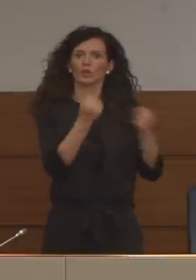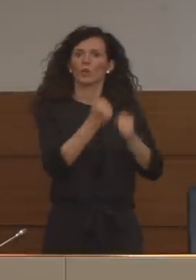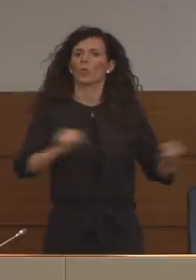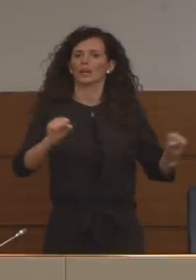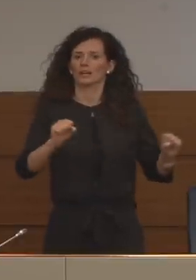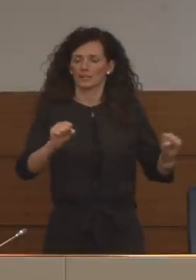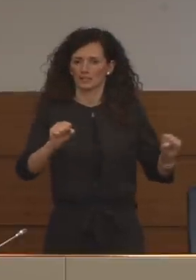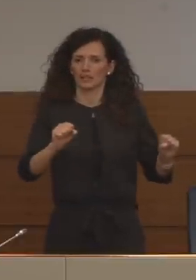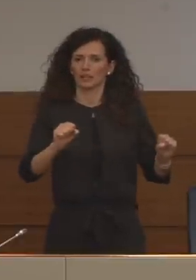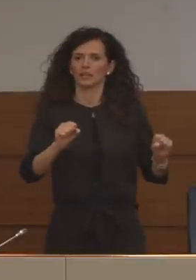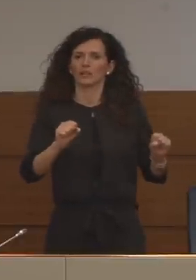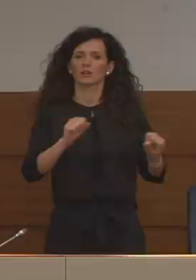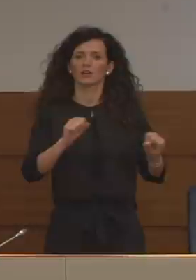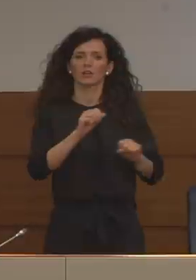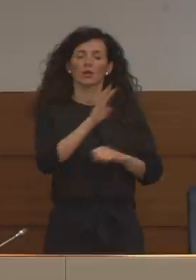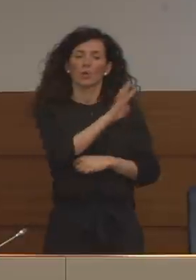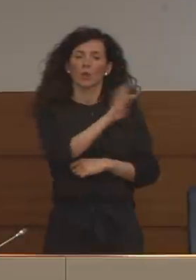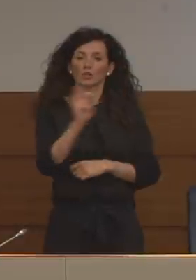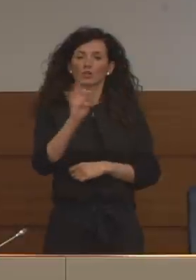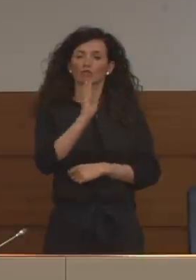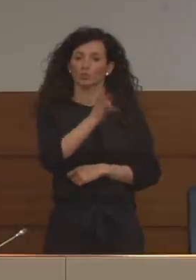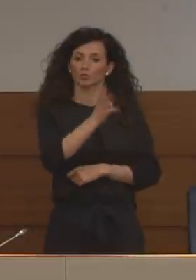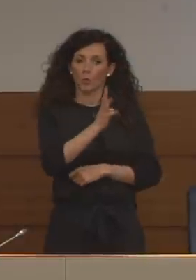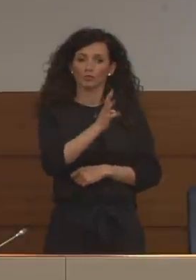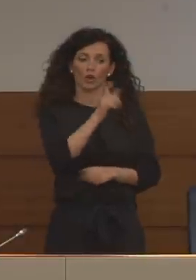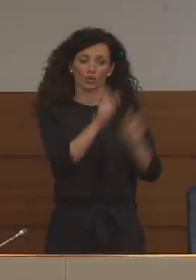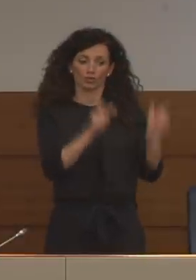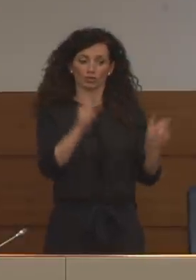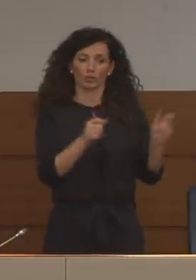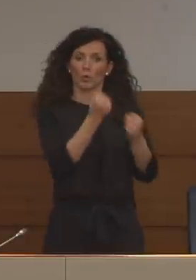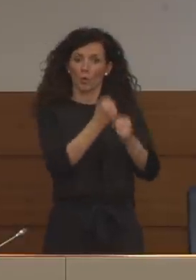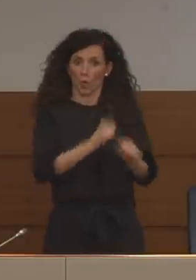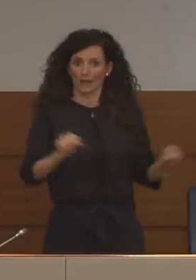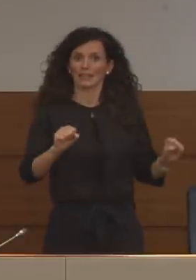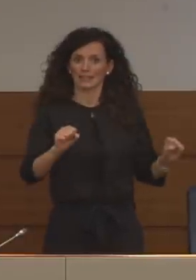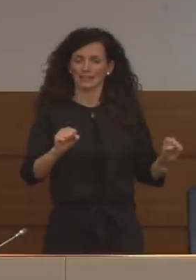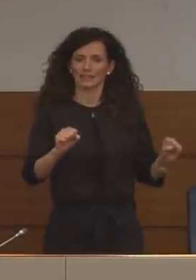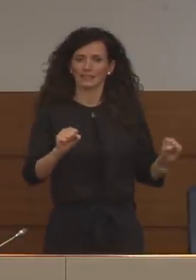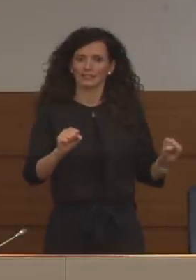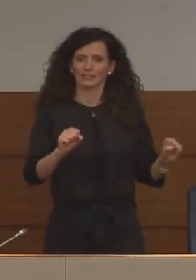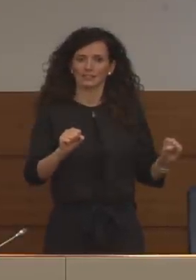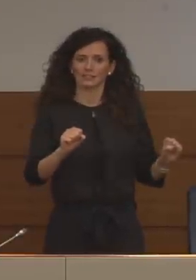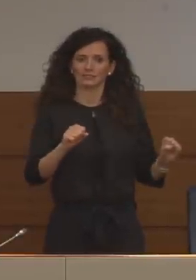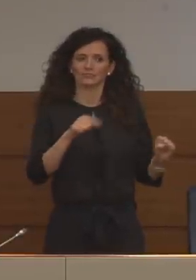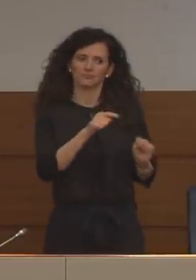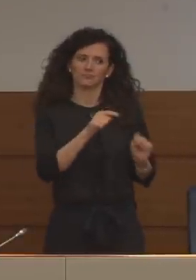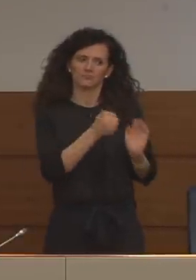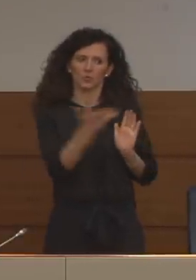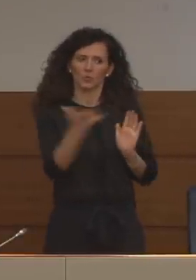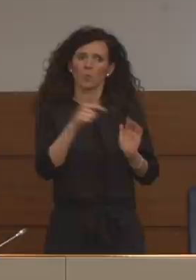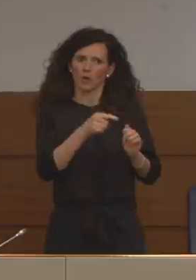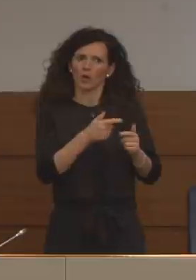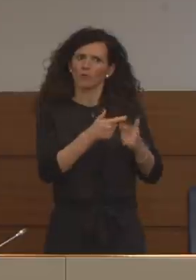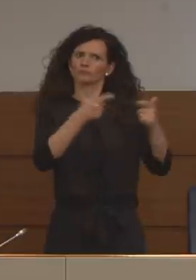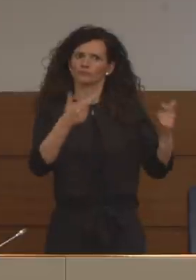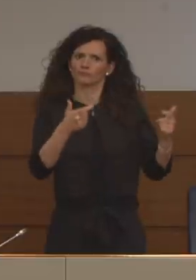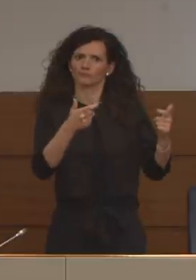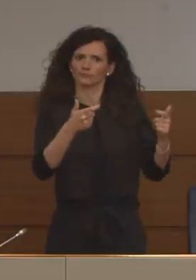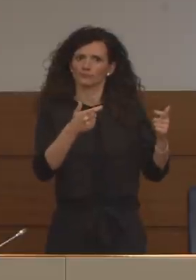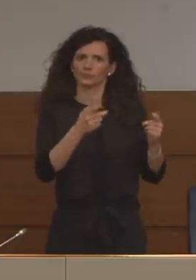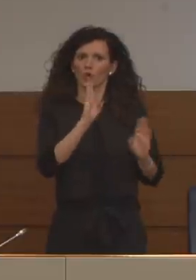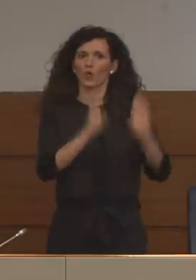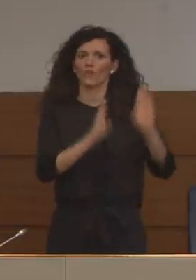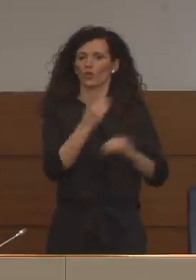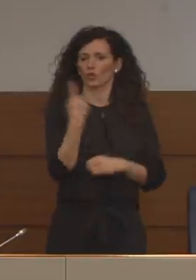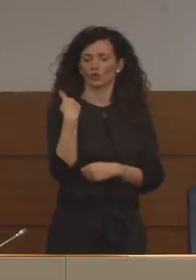oggi registriamo 414 guariti quindi un numero più elevato di guariti di